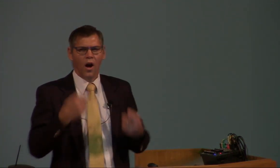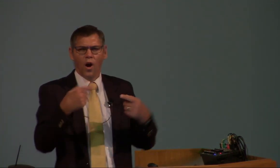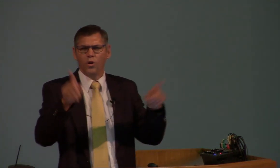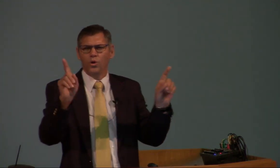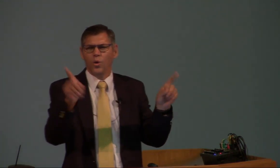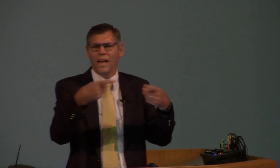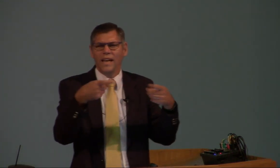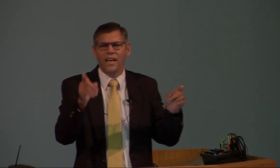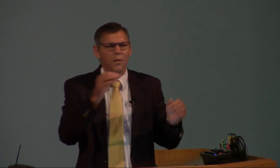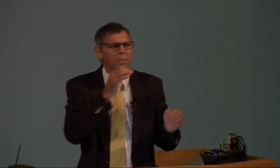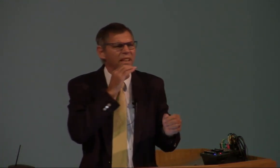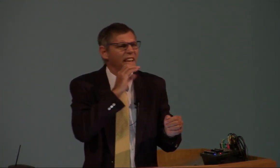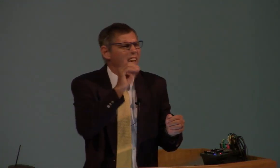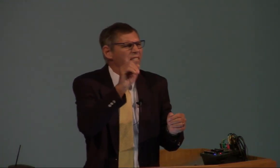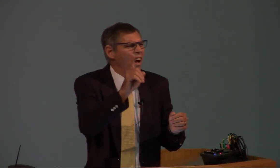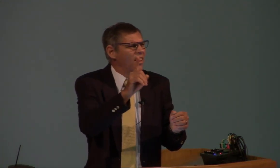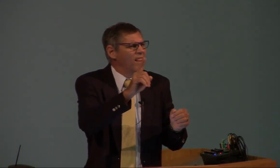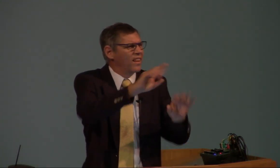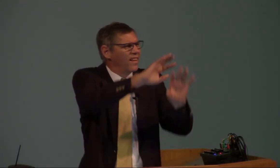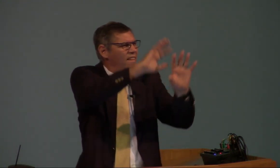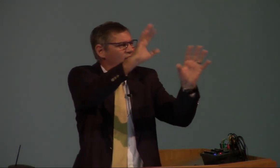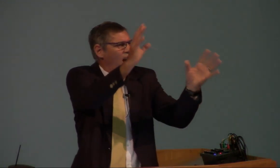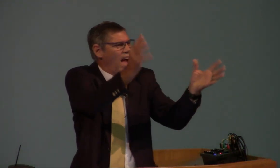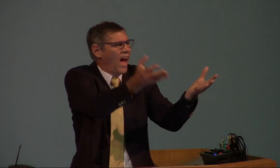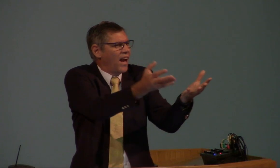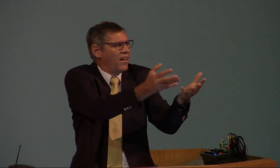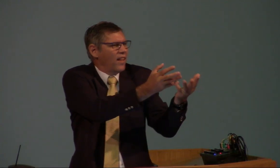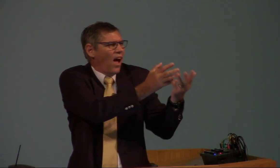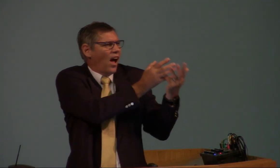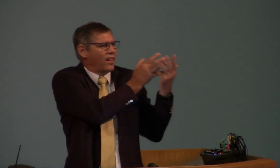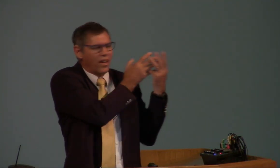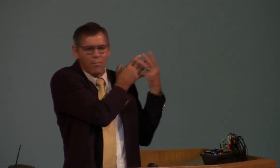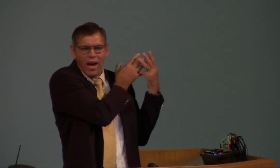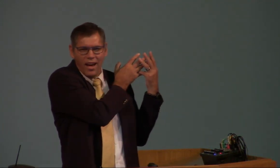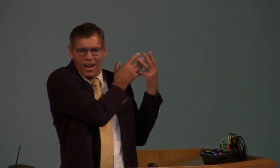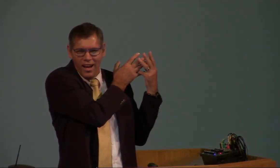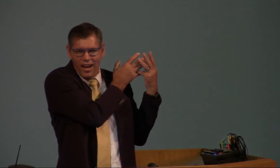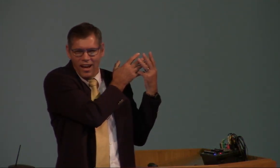So 'n liedjie beteken wat? Die wêreld agter my